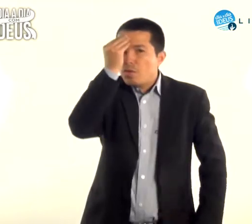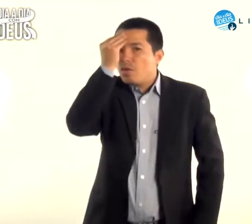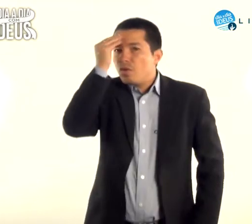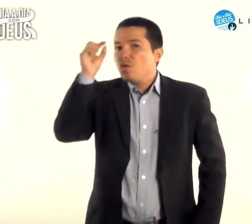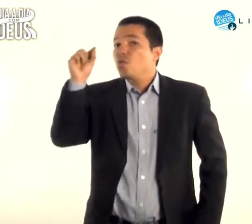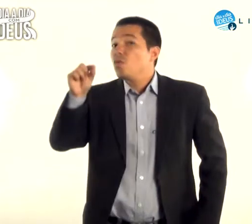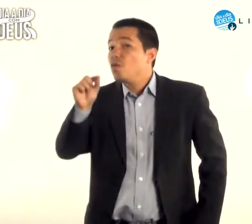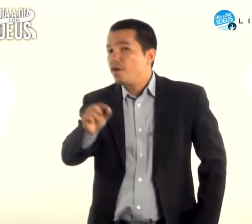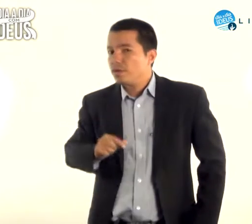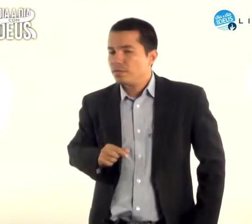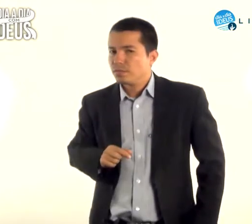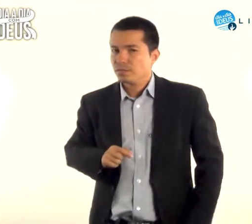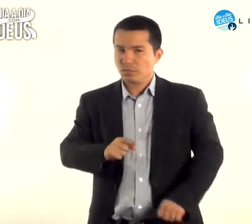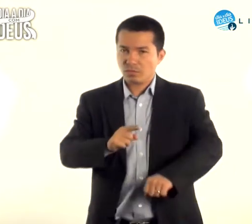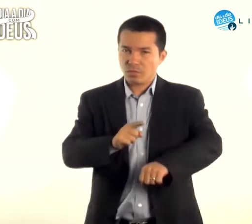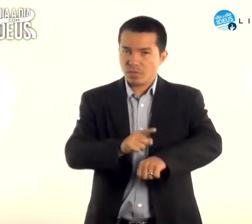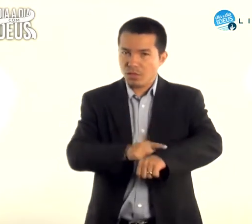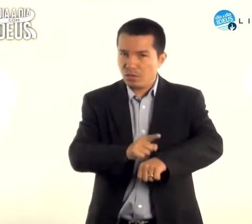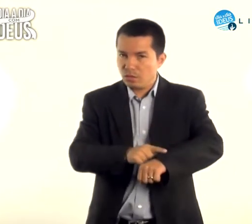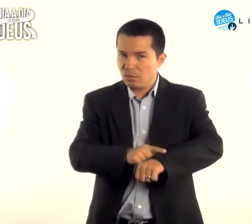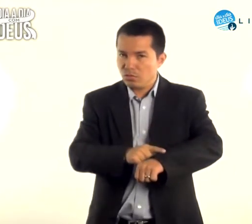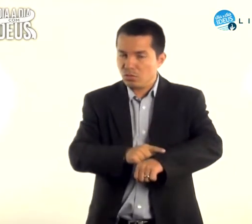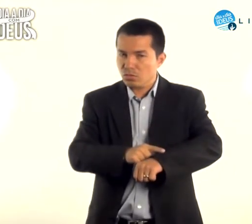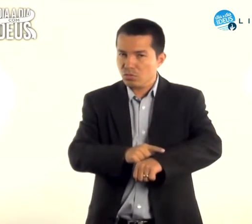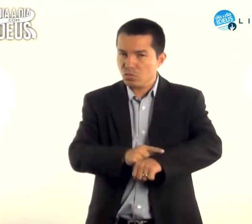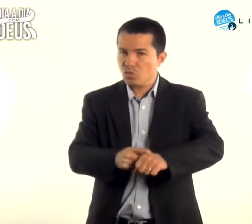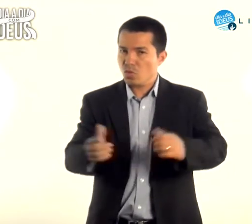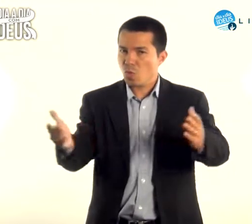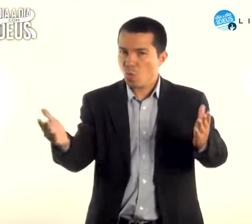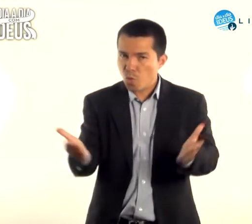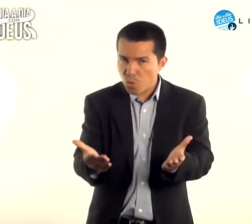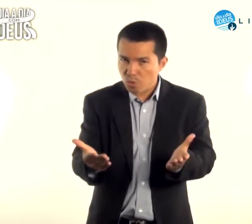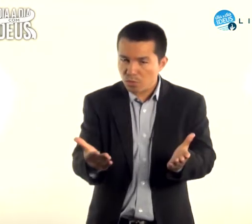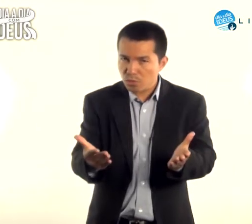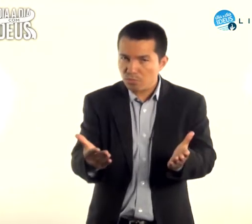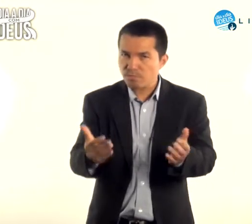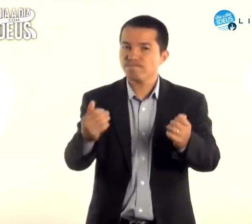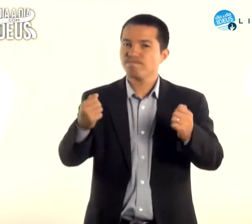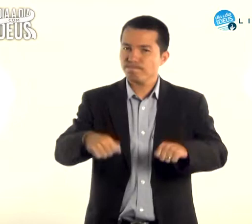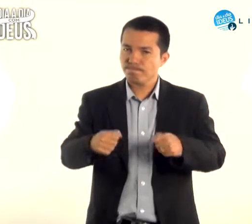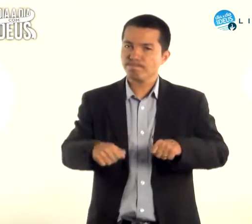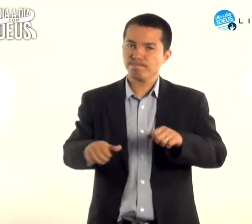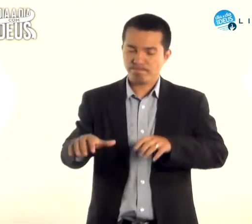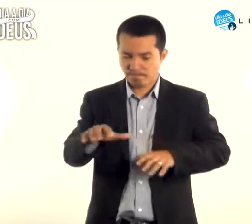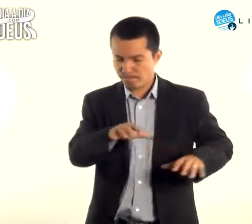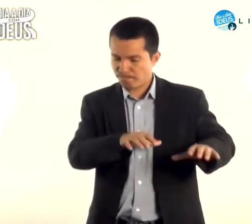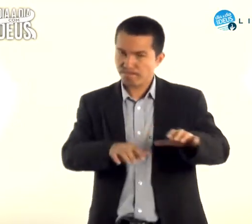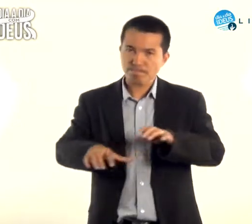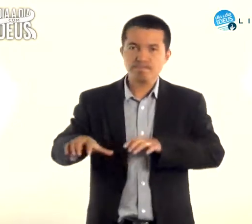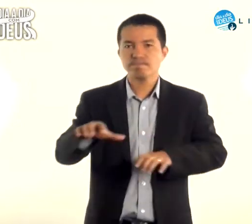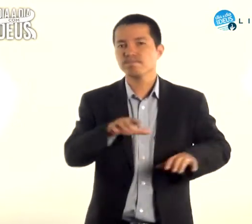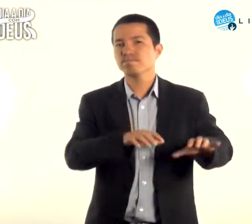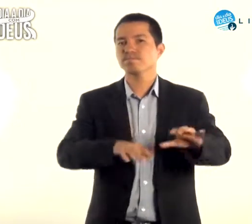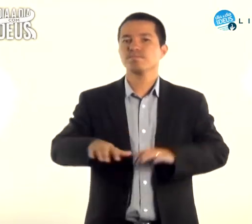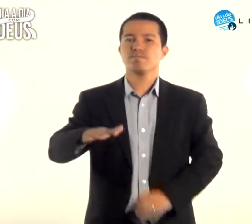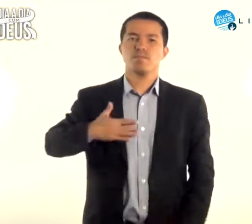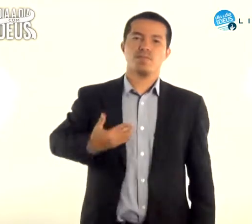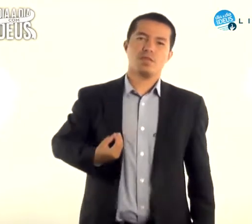o tempo para se reorganizar é hoje. O tempo para começar a mudar é